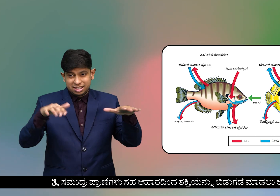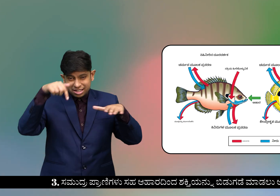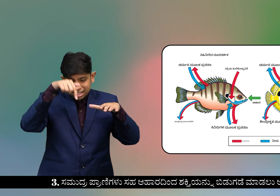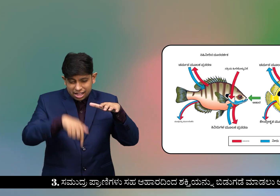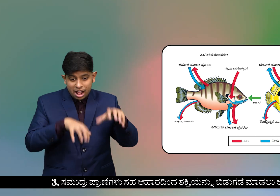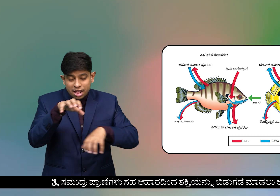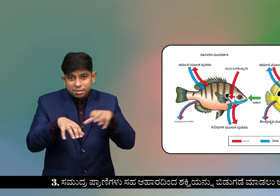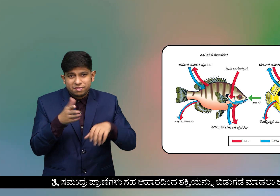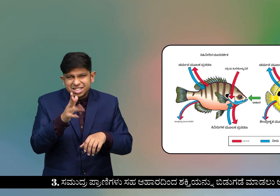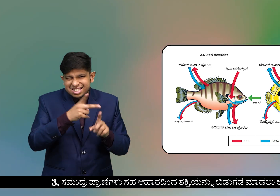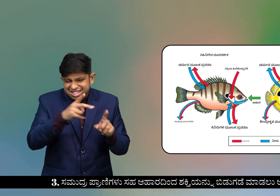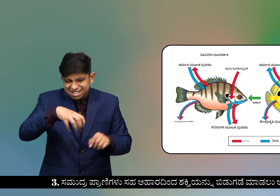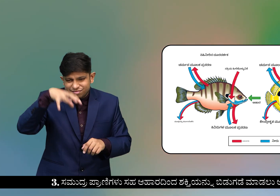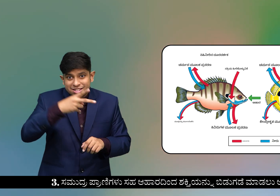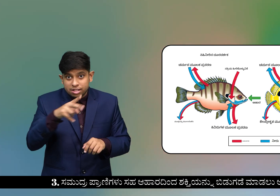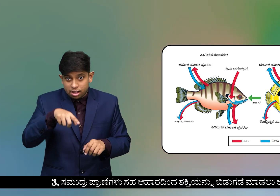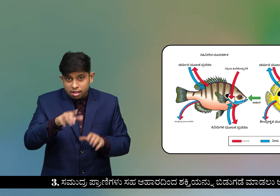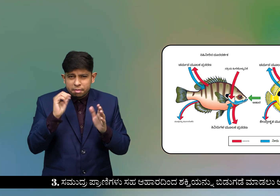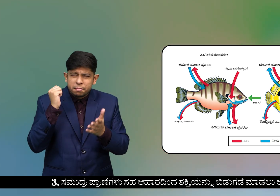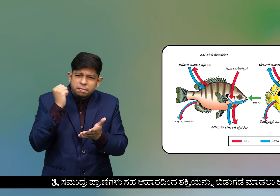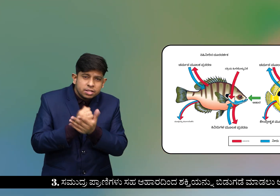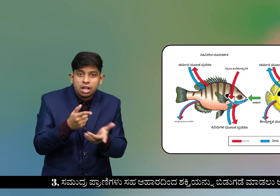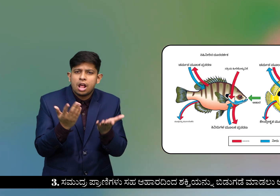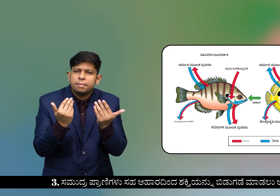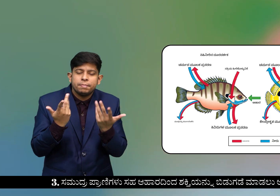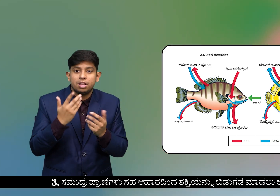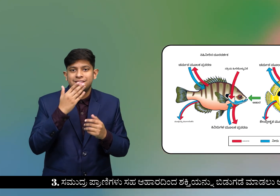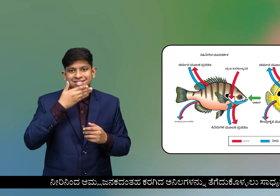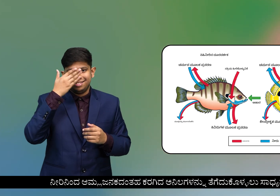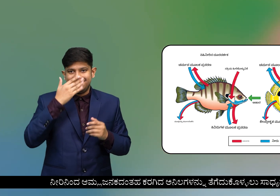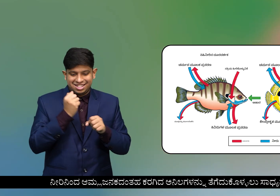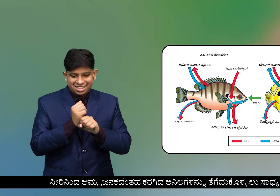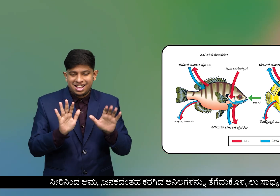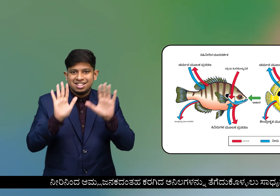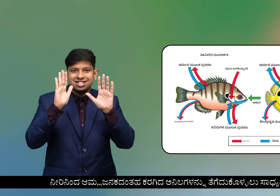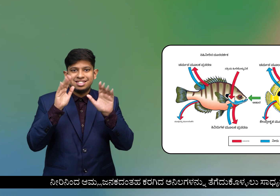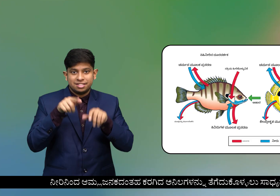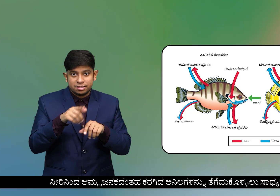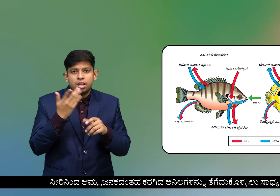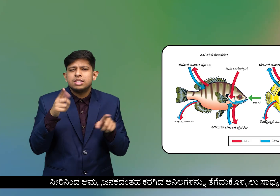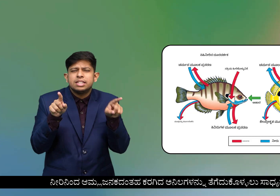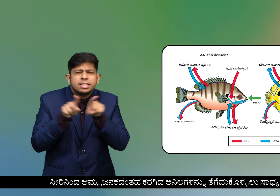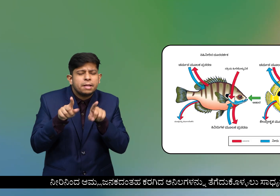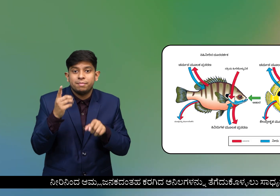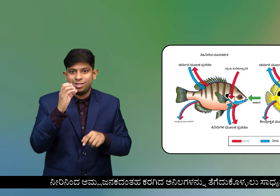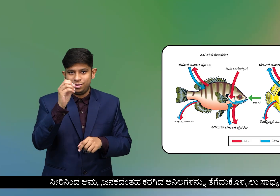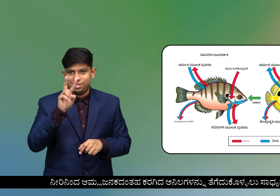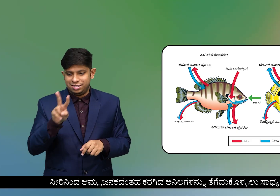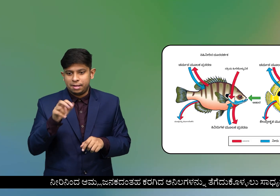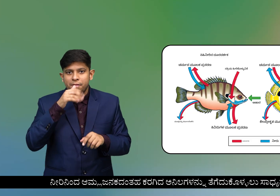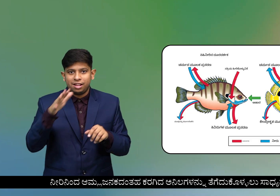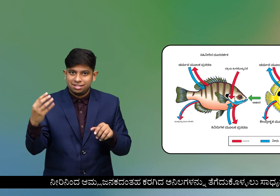ಸಮುದ್ರ ಪ್ರಾಣಿಗಳು ಸಹ ಆಹಾರದಿಂದ ಶಕ್ತಿಯನ್ನ ಬಿಡುಗಡೆ ಮಾಡಲು ಅಗತ್ಯವಾದ ನೀರಿನಿಂದ ಆಮ್ಲಜನಕದಂತಹ ಕರಗಿದ